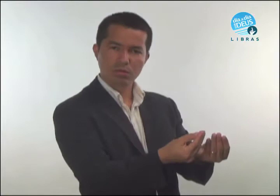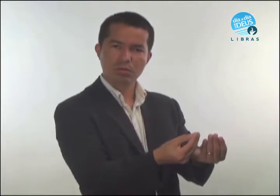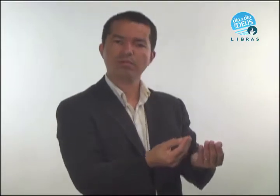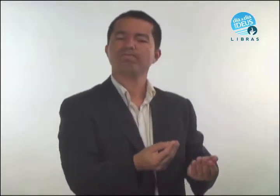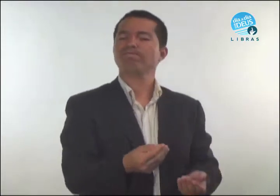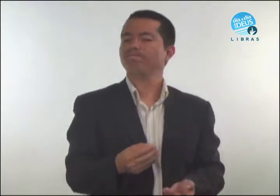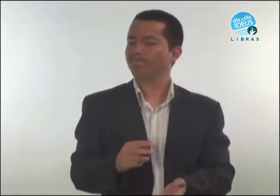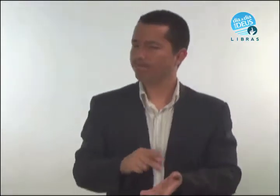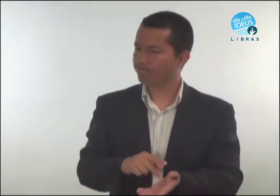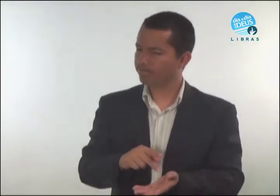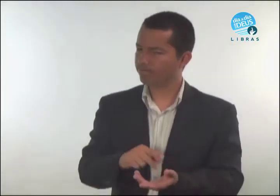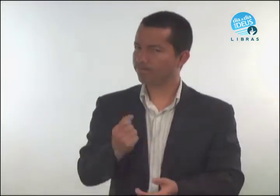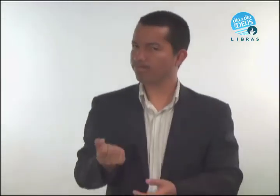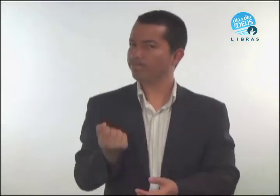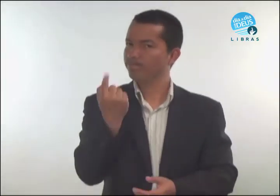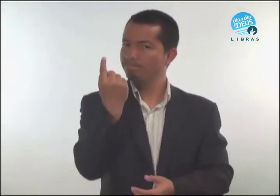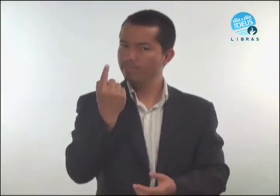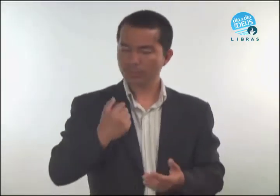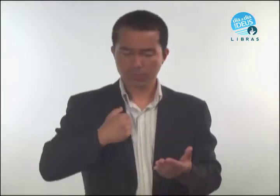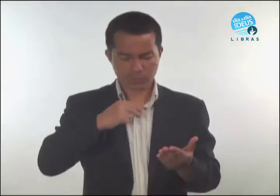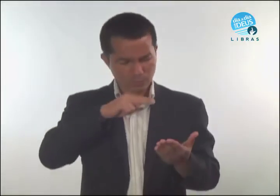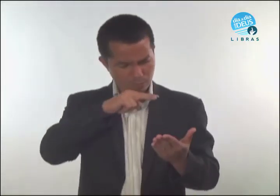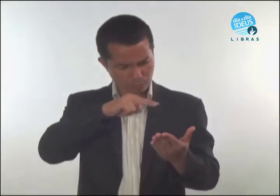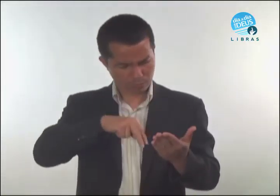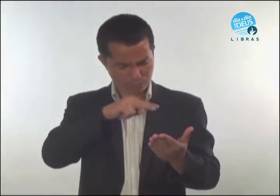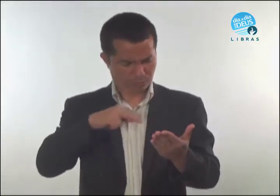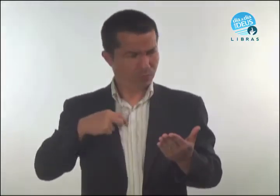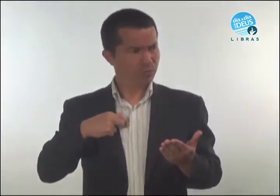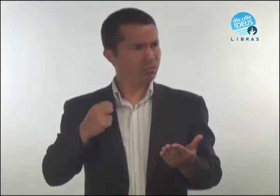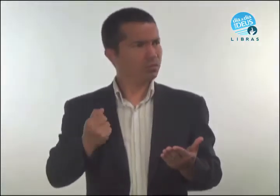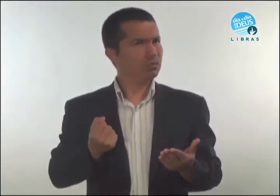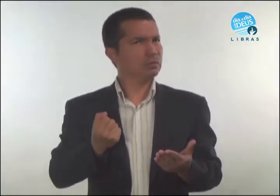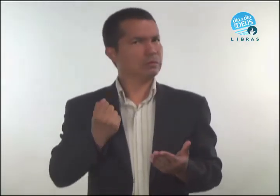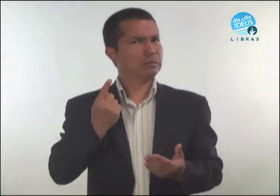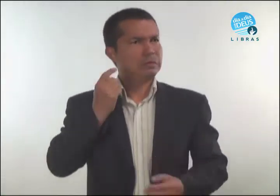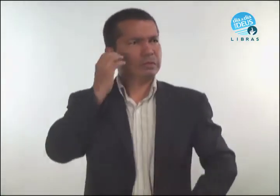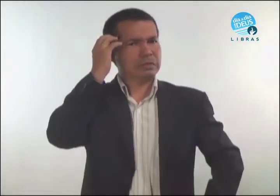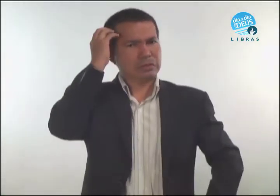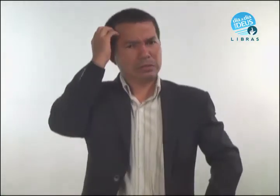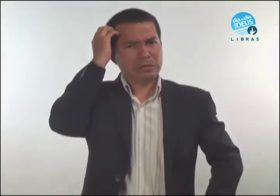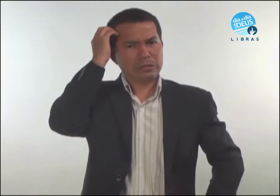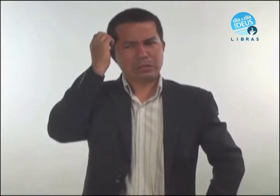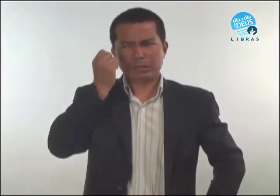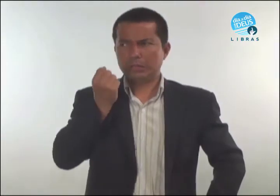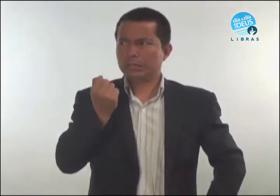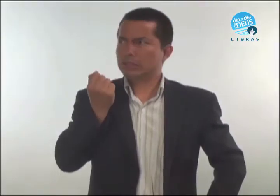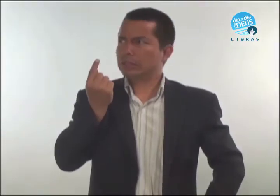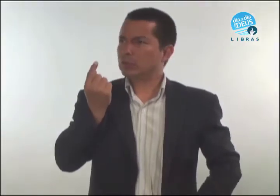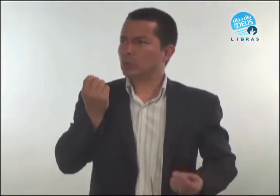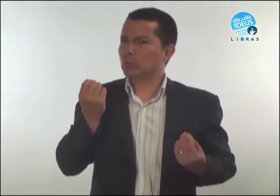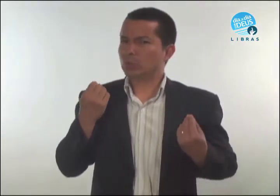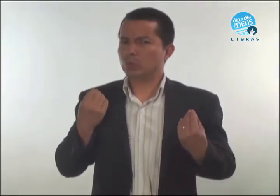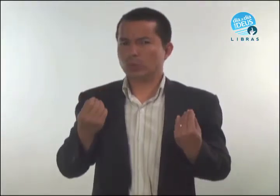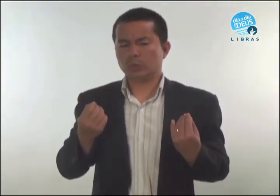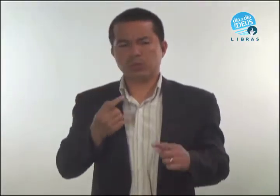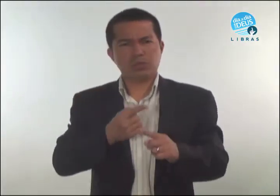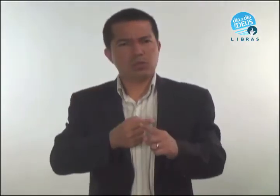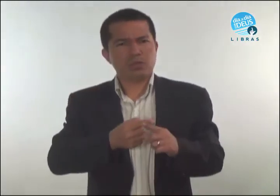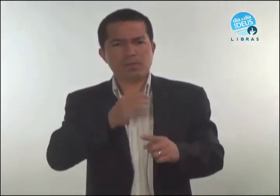Até parece um negócio estranho quando a gente lê esse texto, porque parece uma forma de usurpar o direito das pessoas e